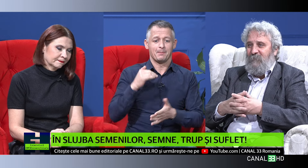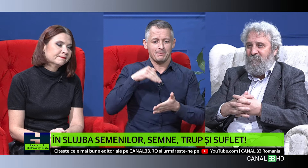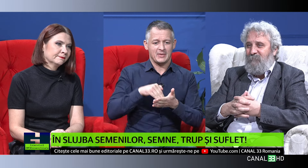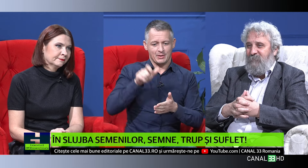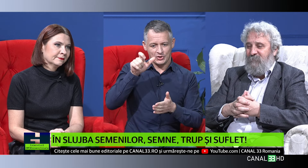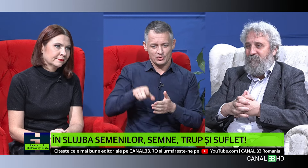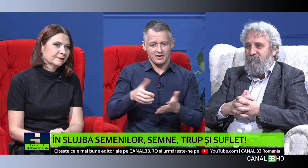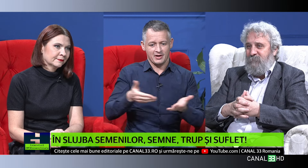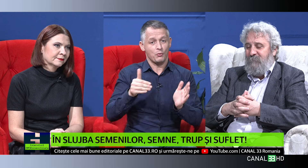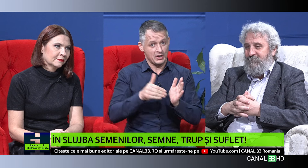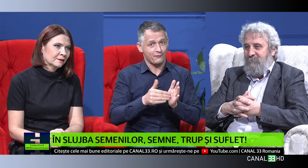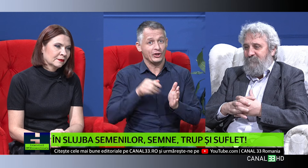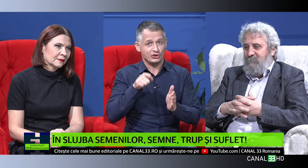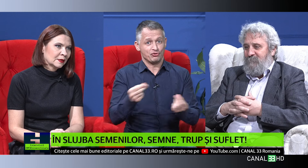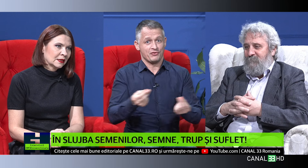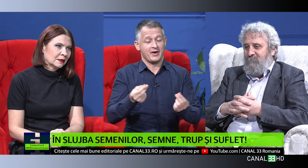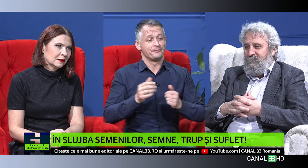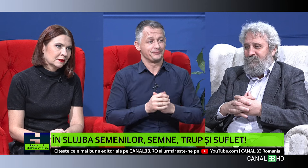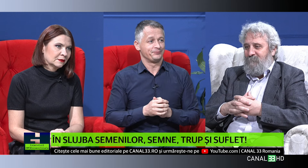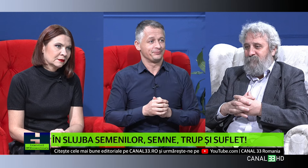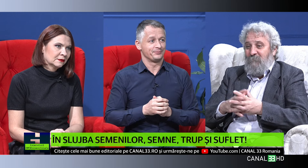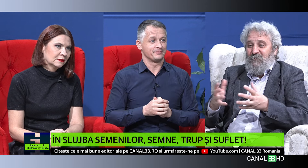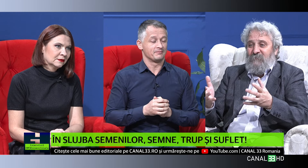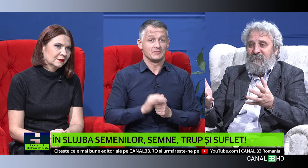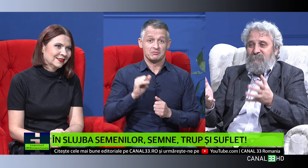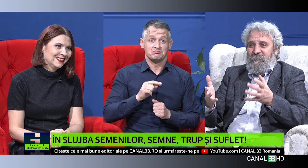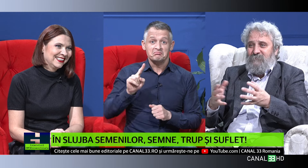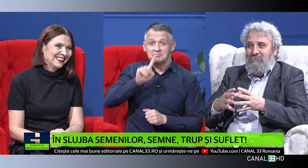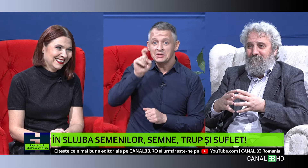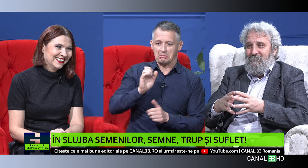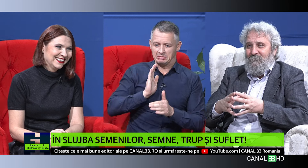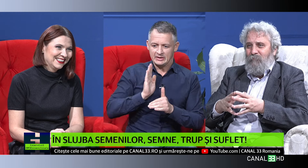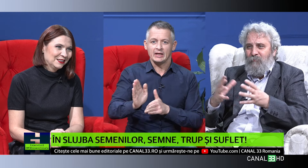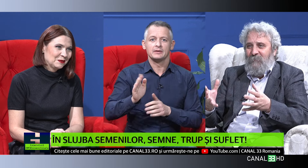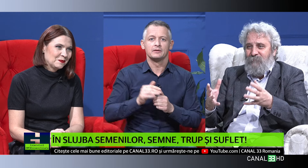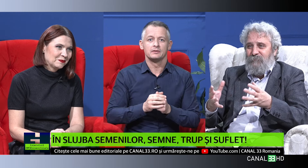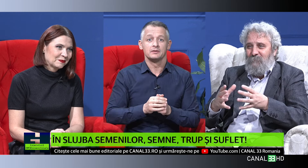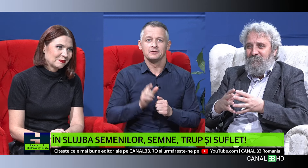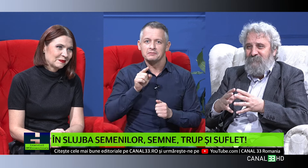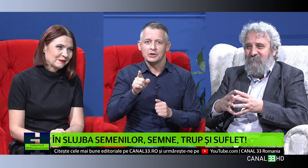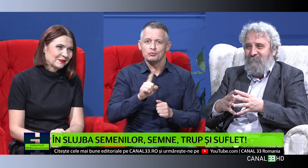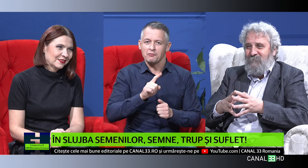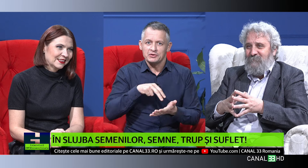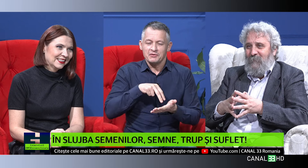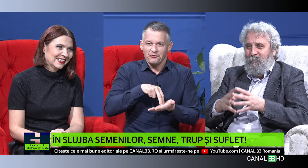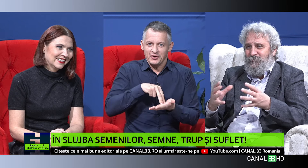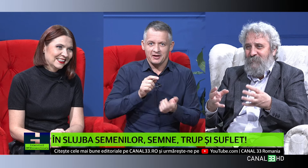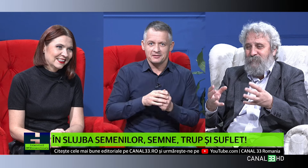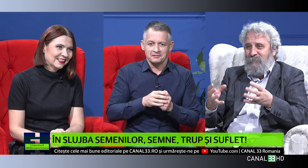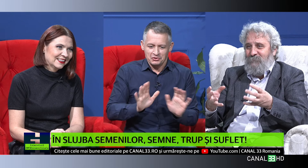care au nevoie de așa ceva. Și am să te întreb direct. Nu ți-a fost, domnule, frică să te apuci de așa